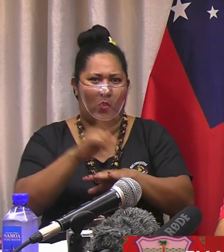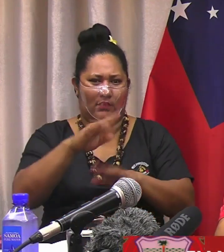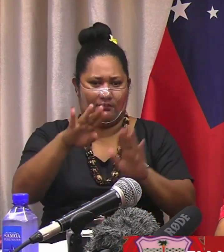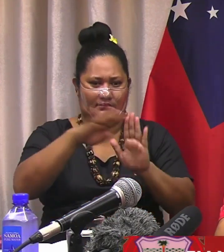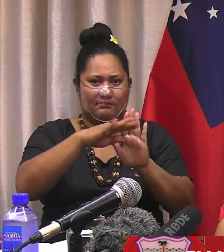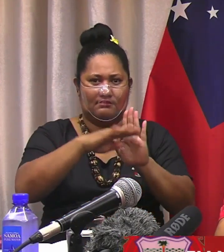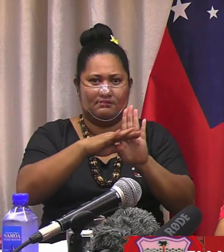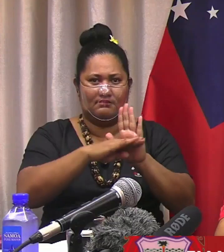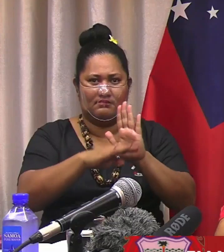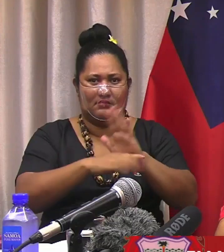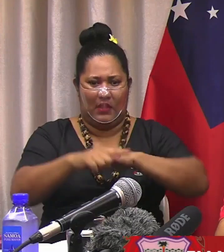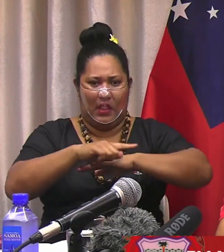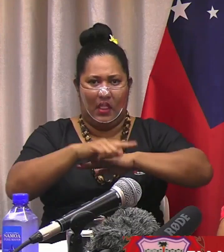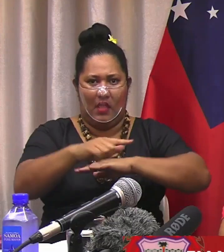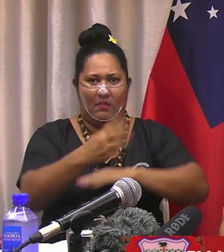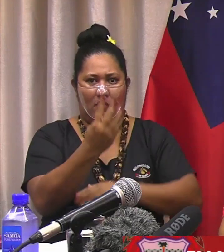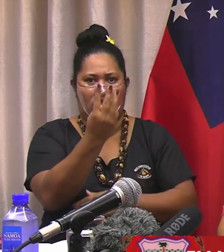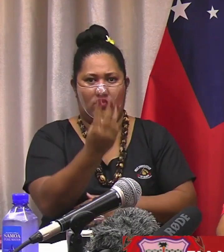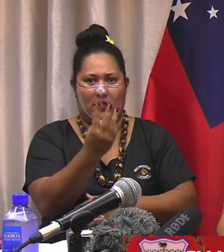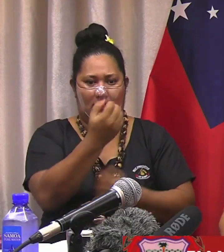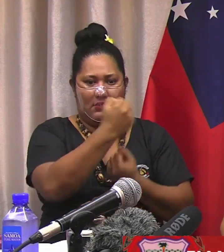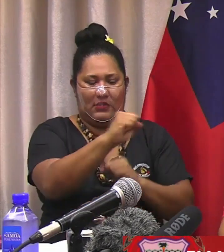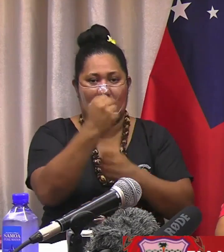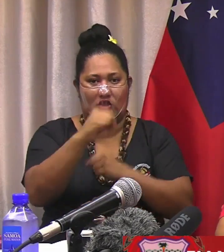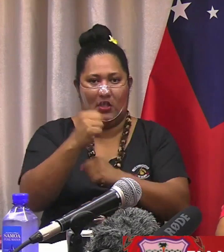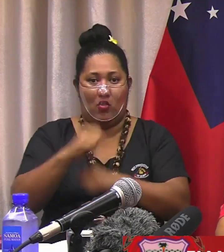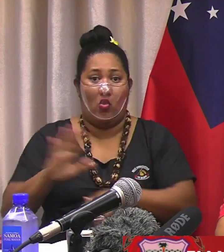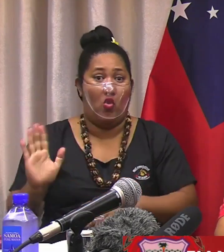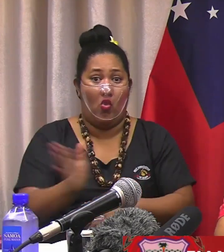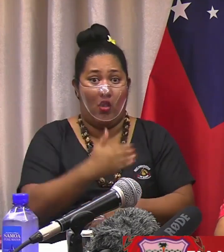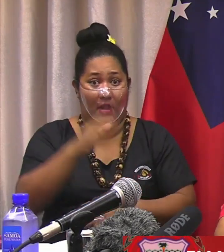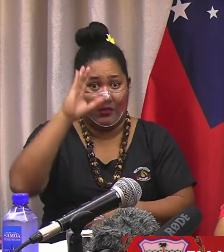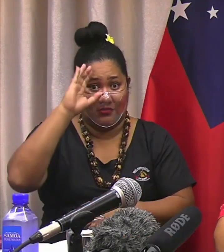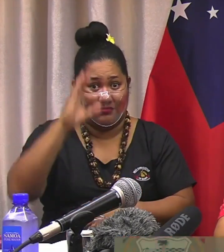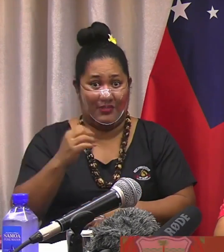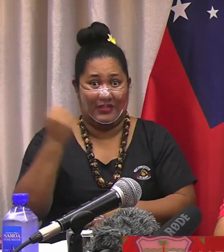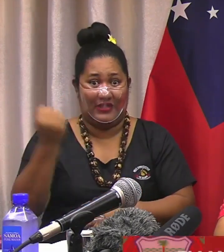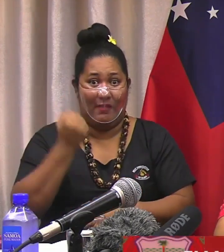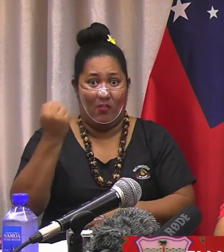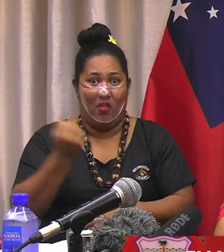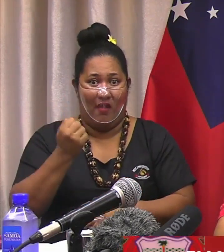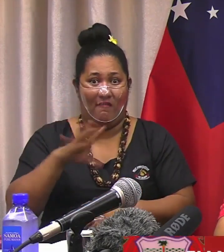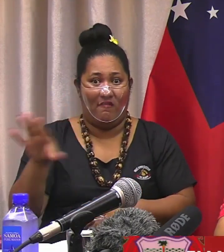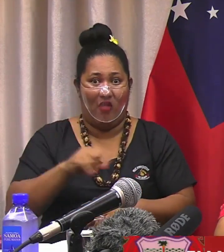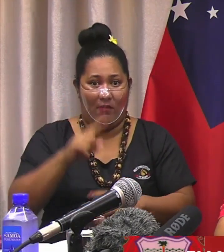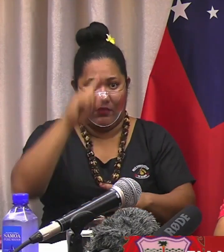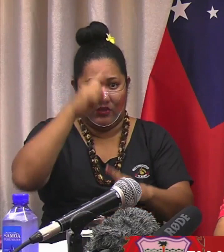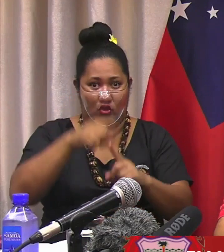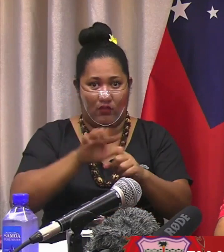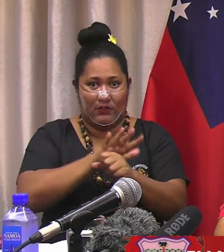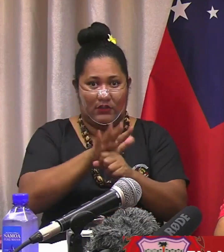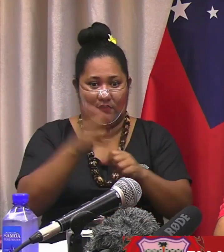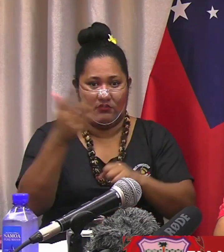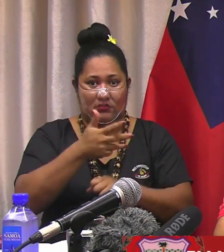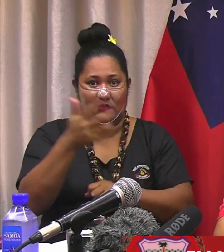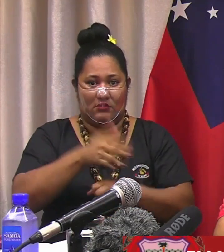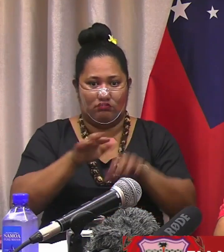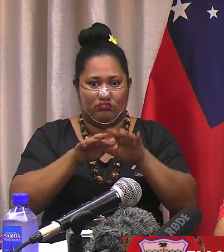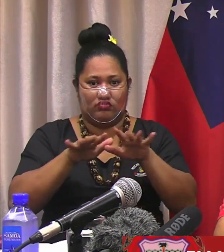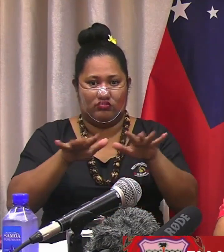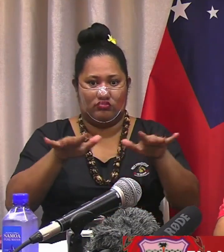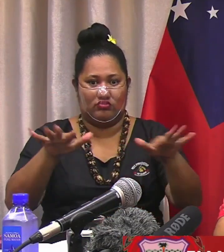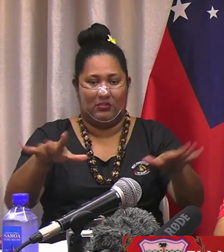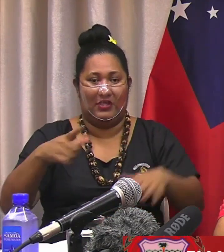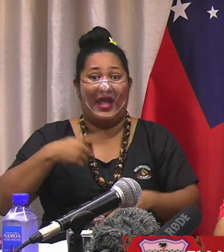laasanga tolu o le puipuinga o le tunu. Ma ile pepesi o le koviti sifulu iwa. Na mafu ai